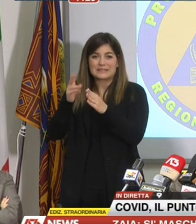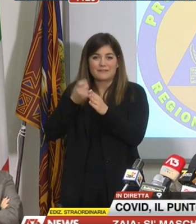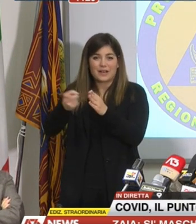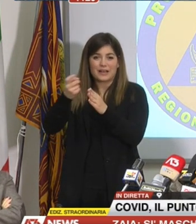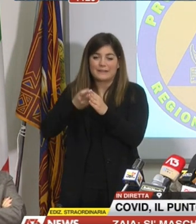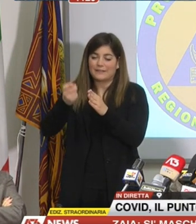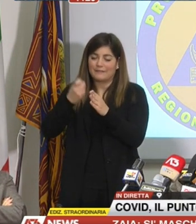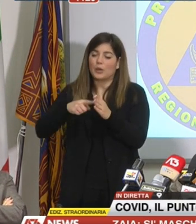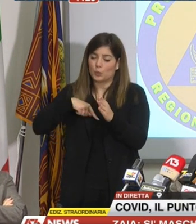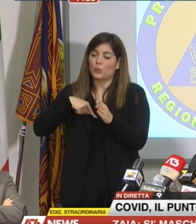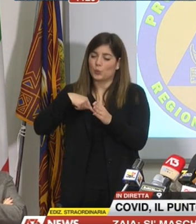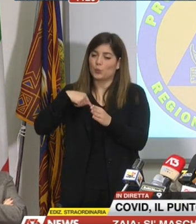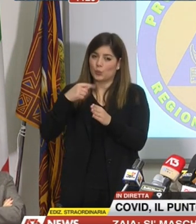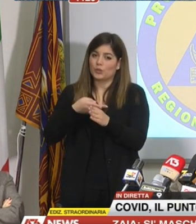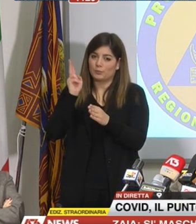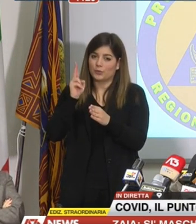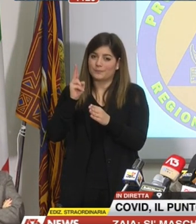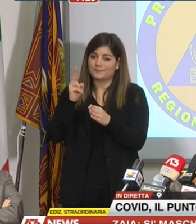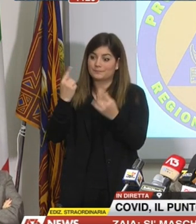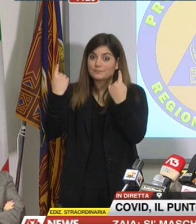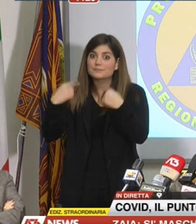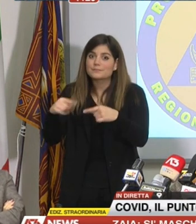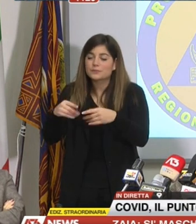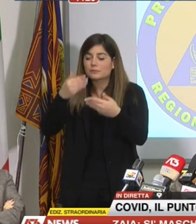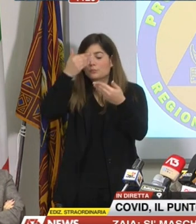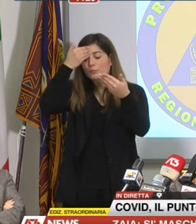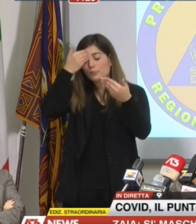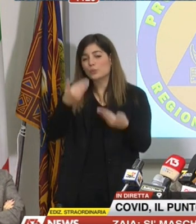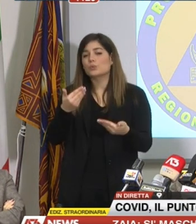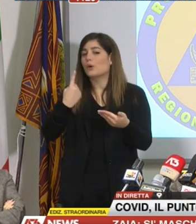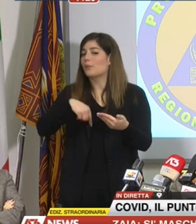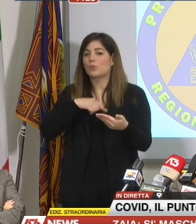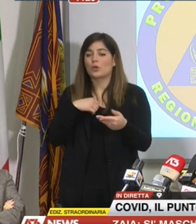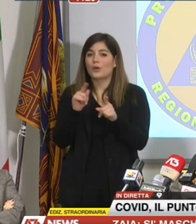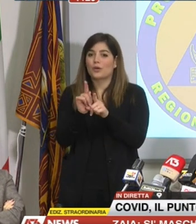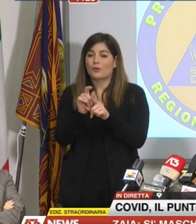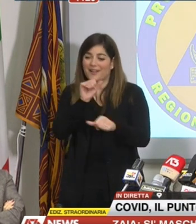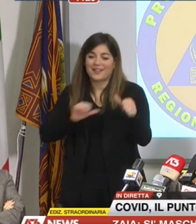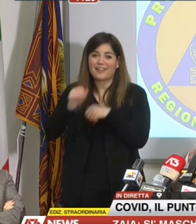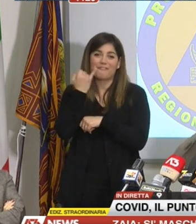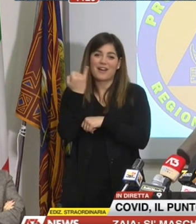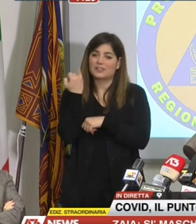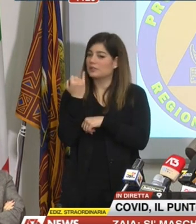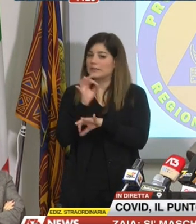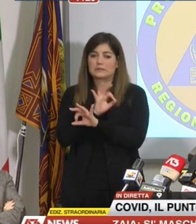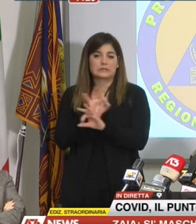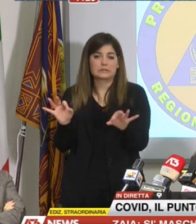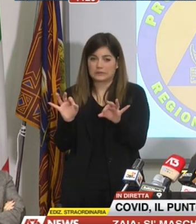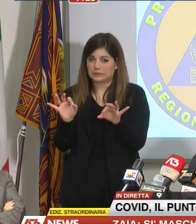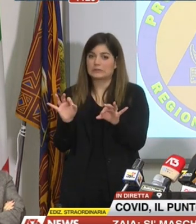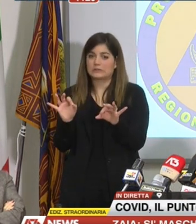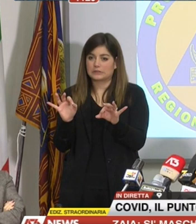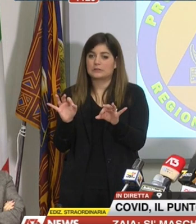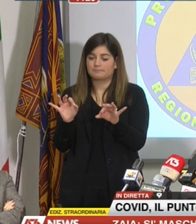permetterà purtroppo di non ci permetterà purtroppo di avere turnover più rapidi nel carico e scarico delle